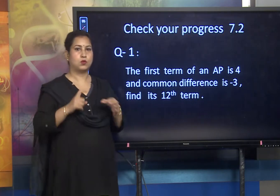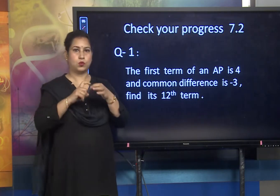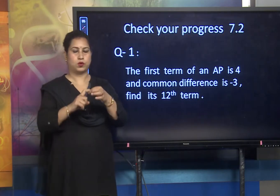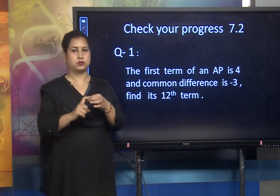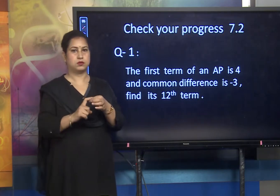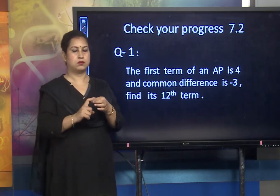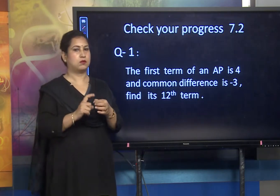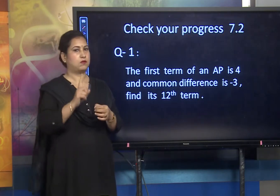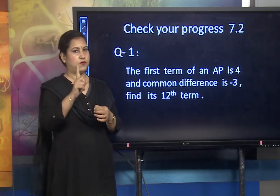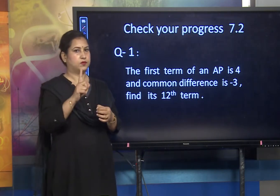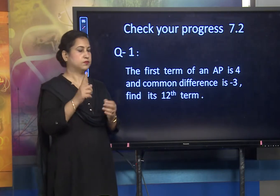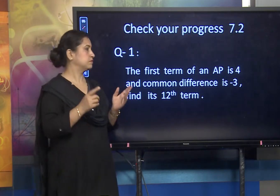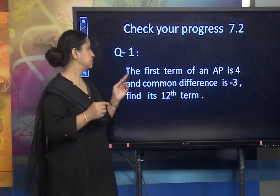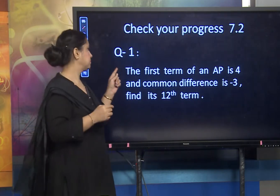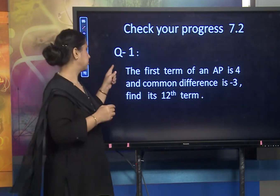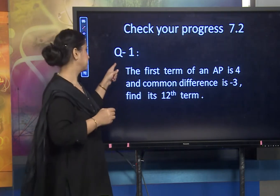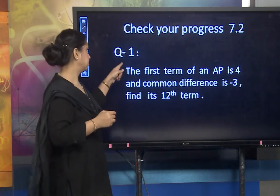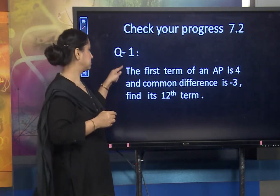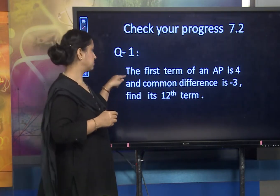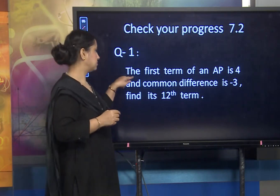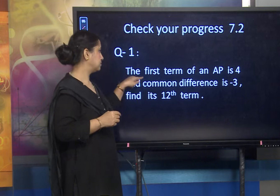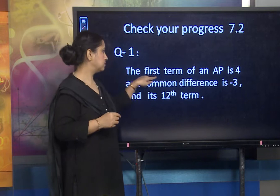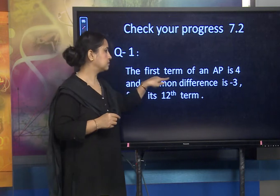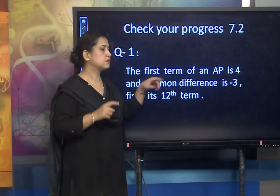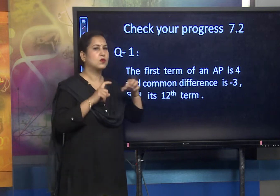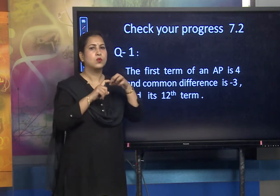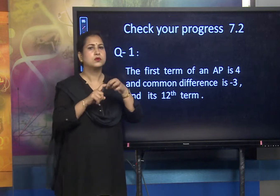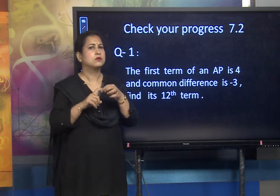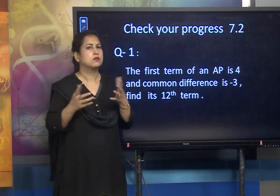हमारा प्रश्न 1 है, आइए इसको पढ़ते हैं।